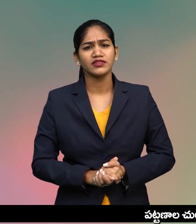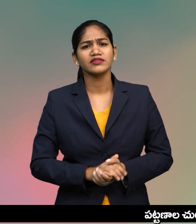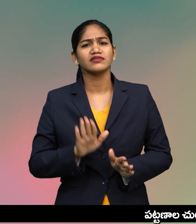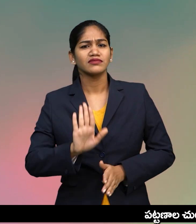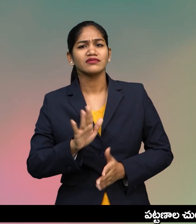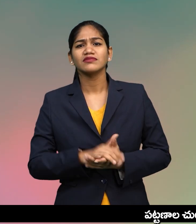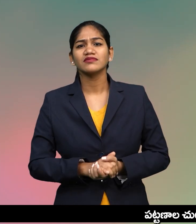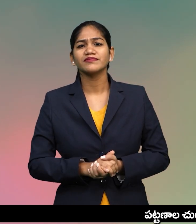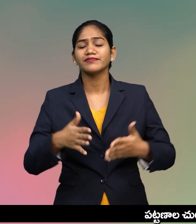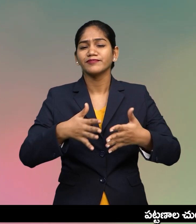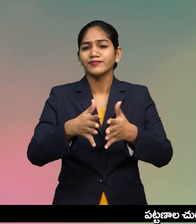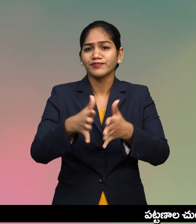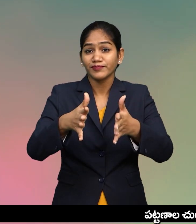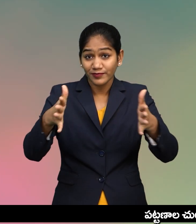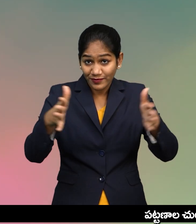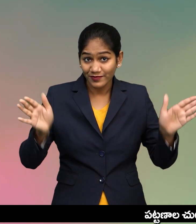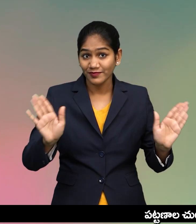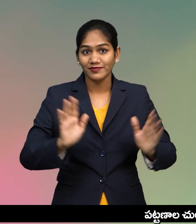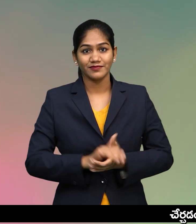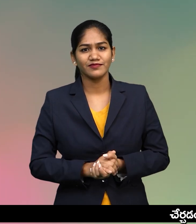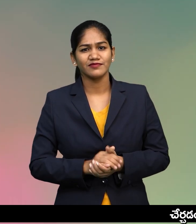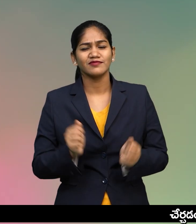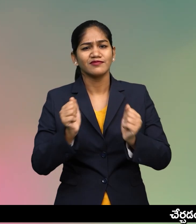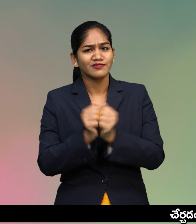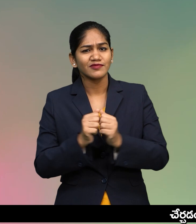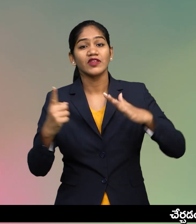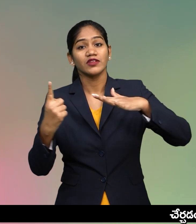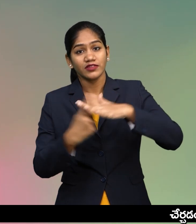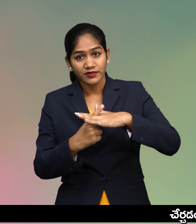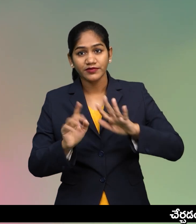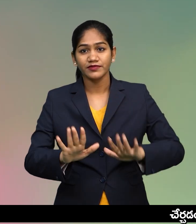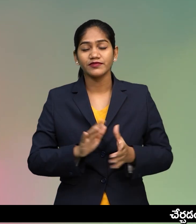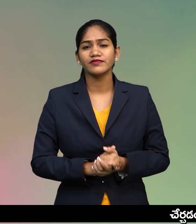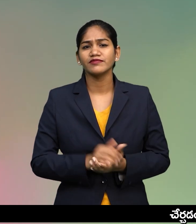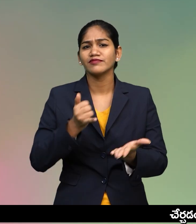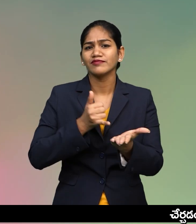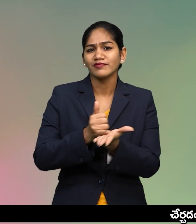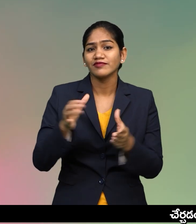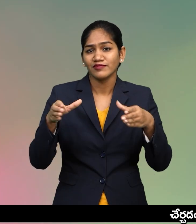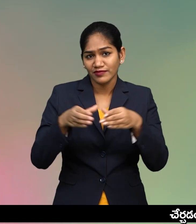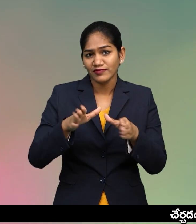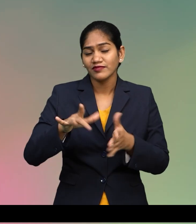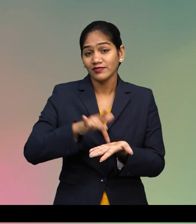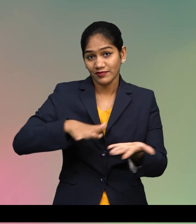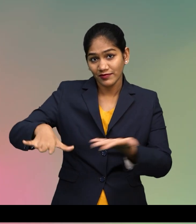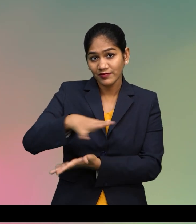పట్టణాల చుట్టుపక్కల గ్రామీణ ప్రాంతాలను చేర్చడంతో పట్టణ స్థావరాలలో కొంత పెరుగుదల,